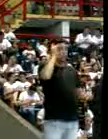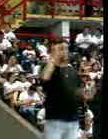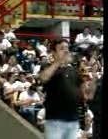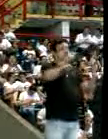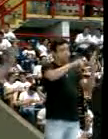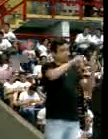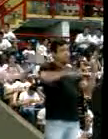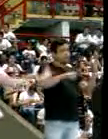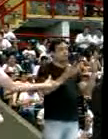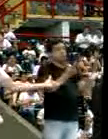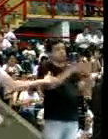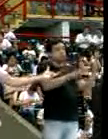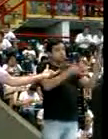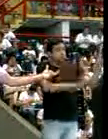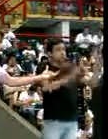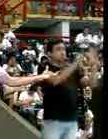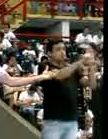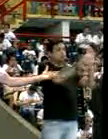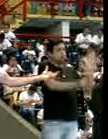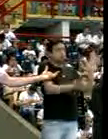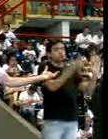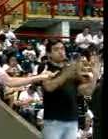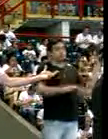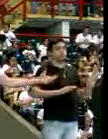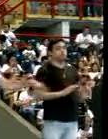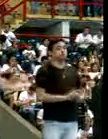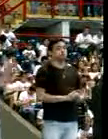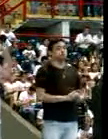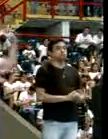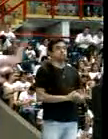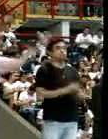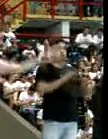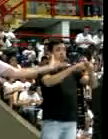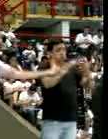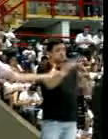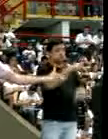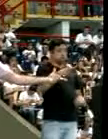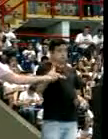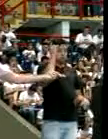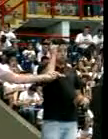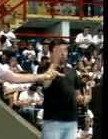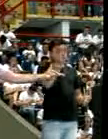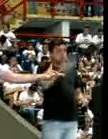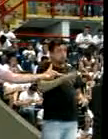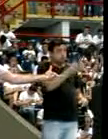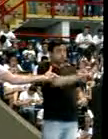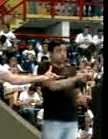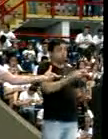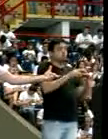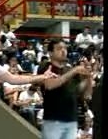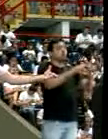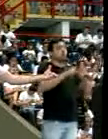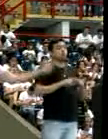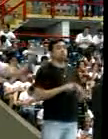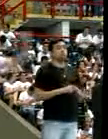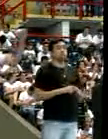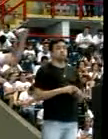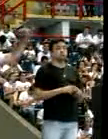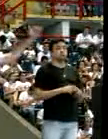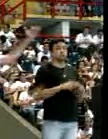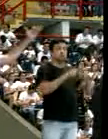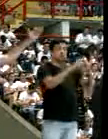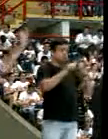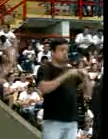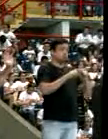ela pode não aceitar as mudanças. E aí, como ela não aceitou as mudanças,